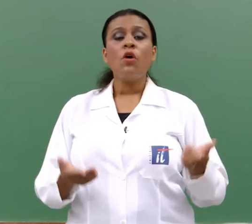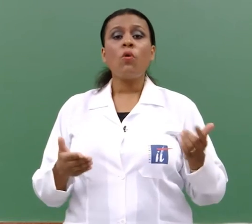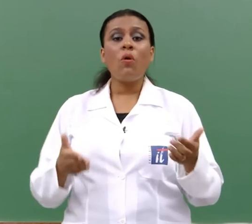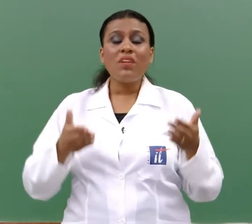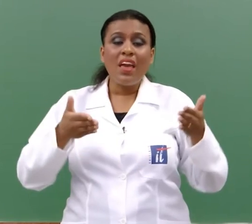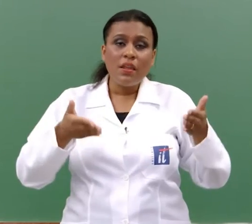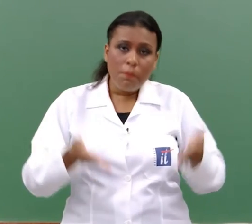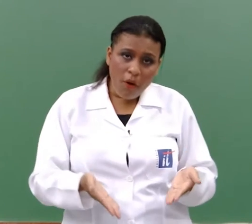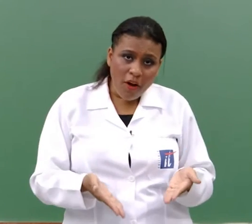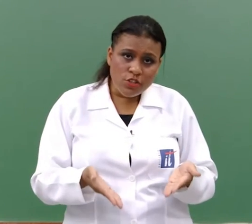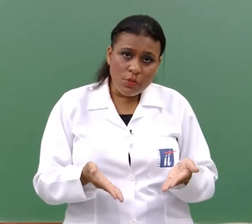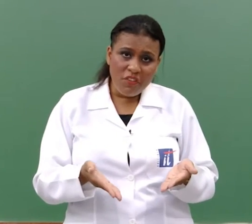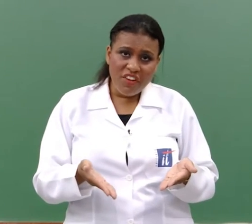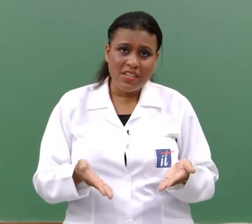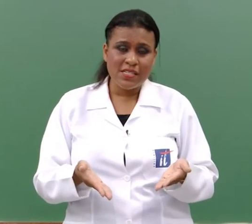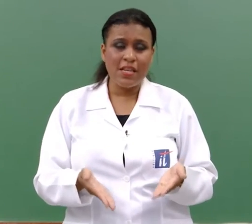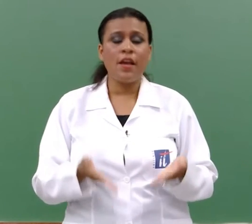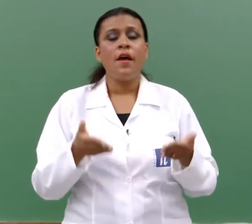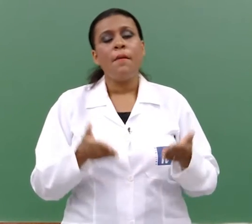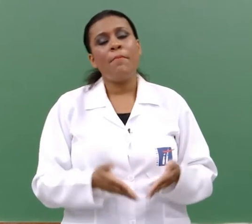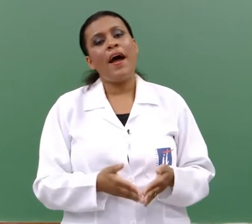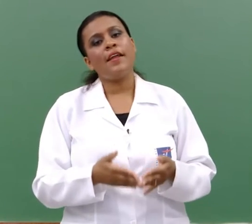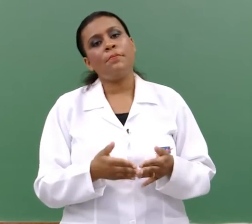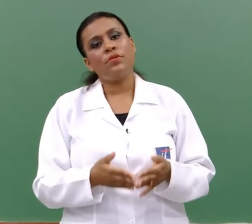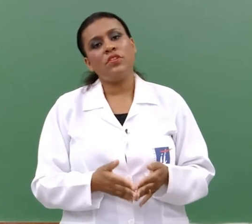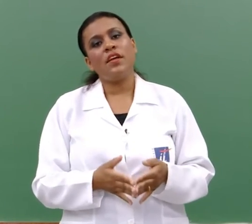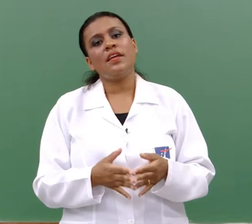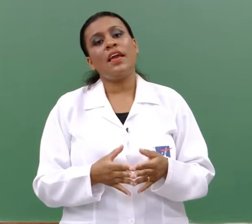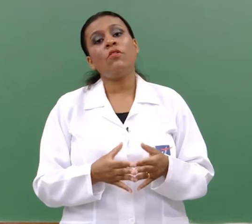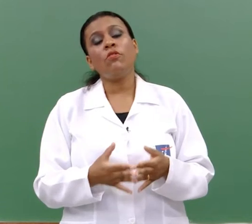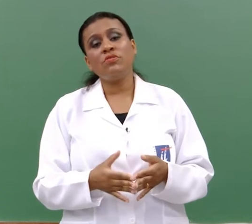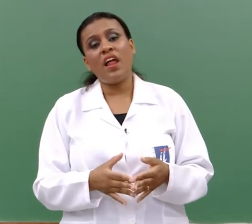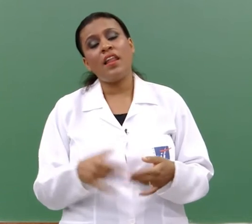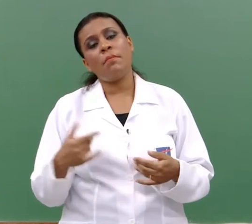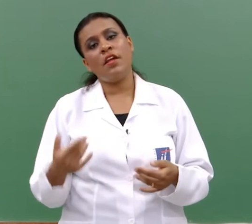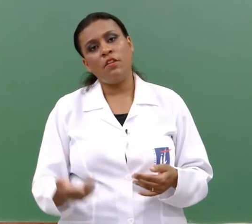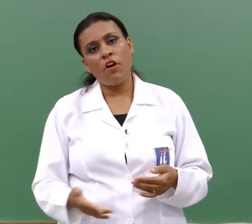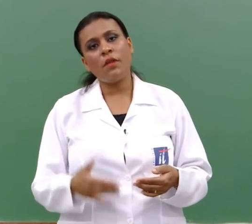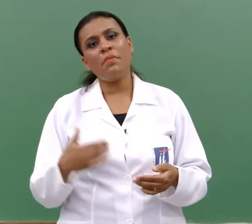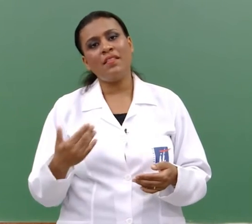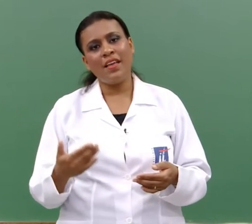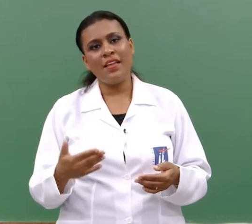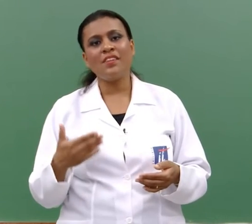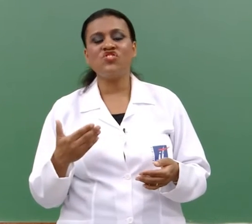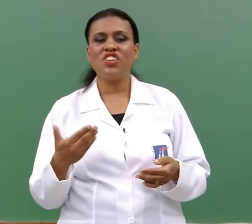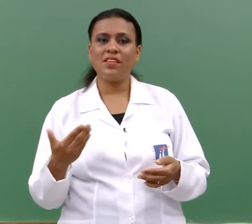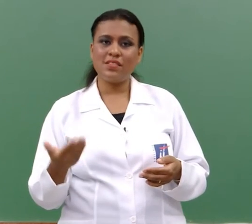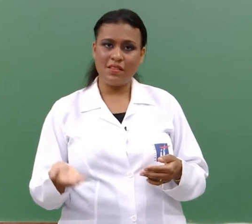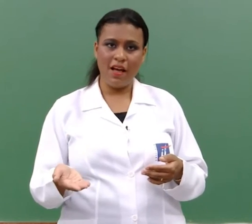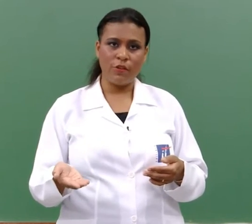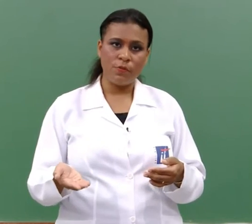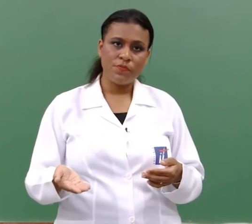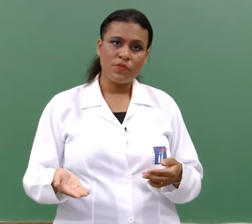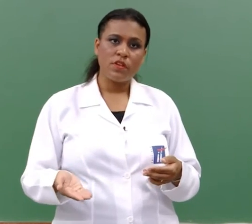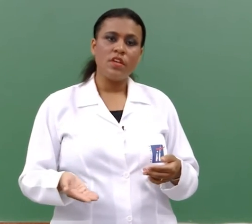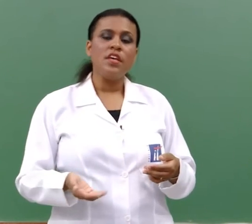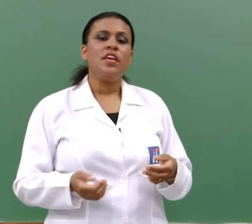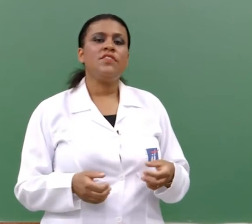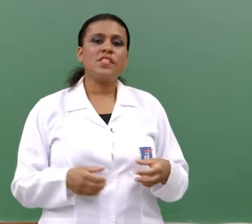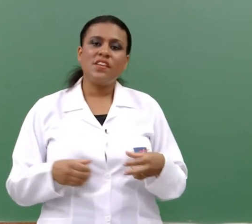com o que ele pode me oferecer para poder encontrar a melhor maneira de ensiná-lo. E você